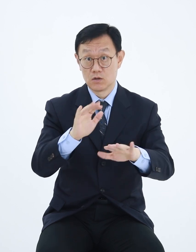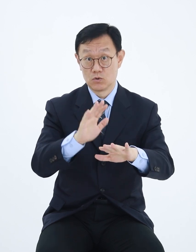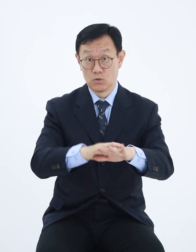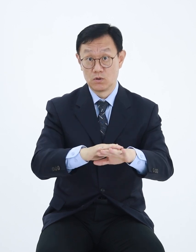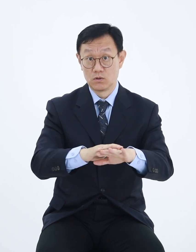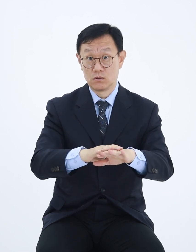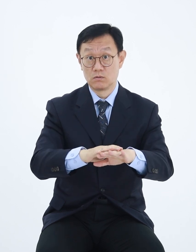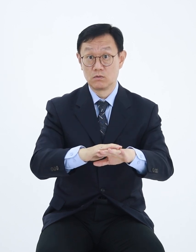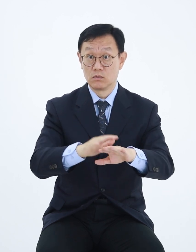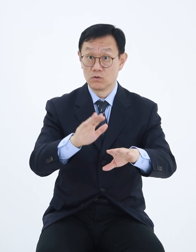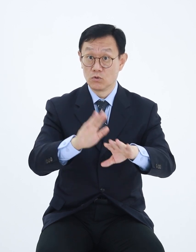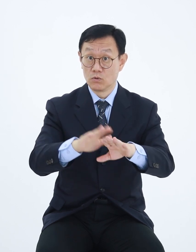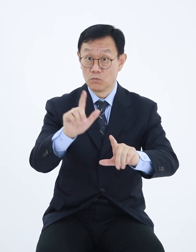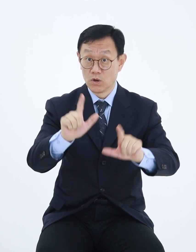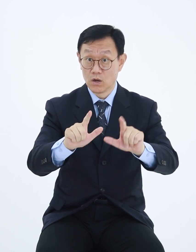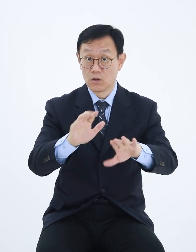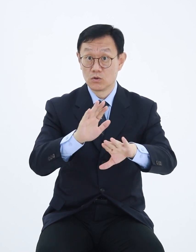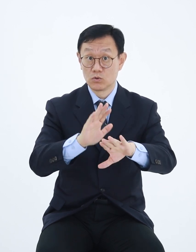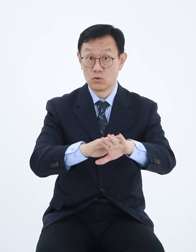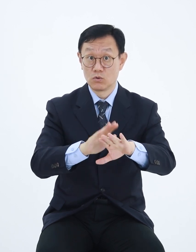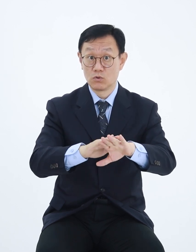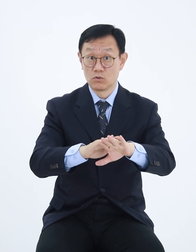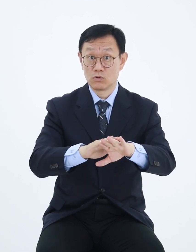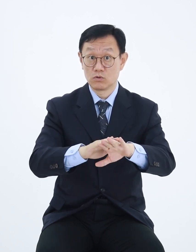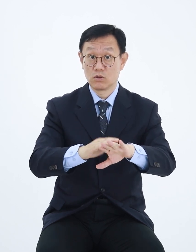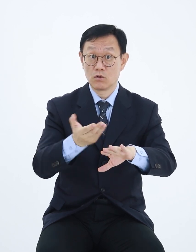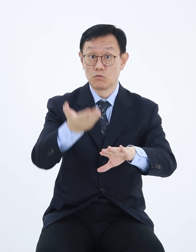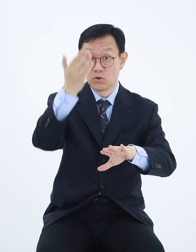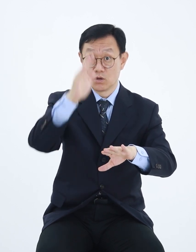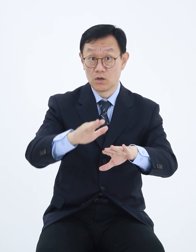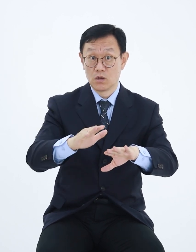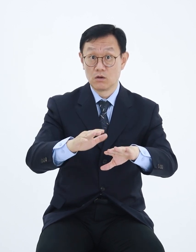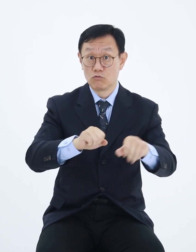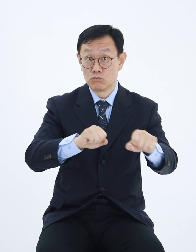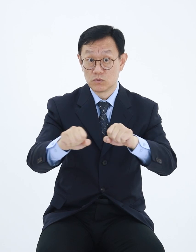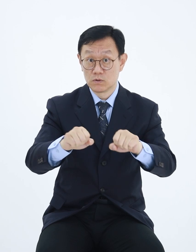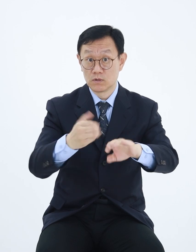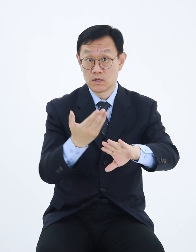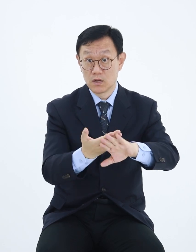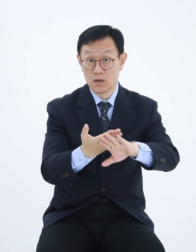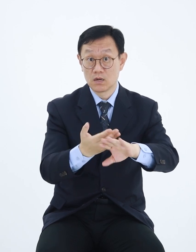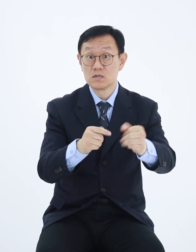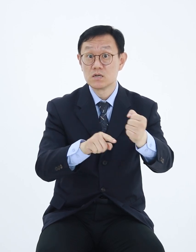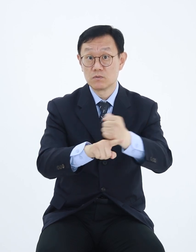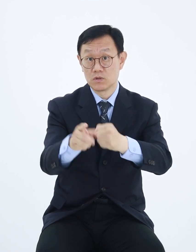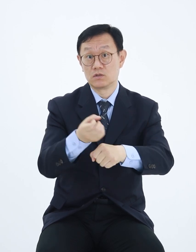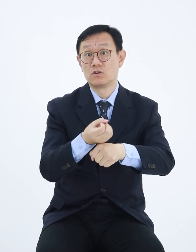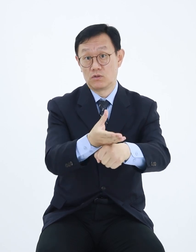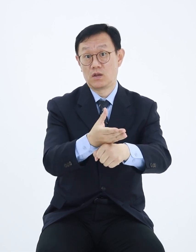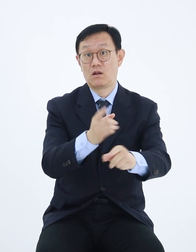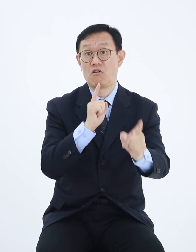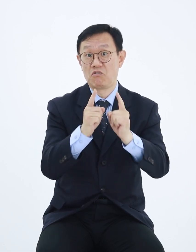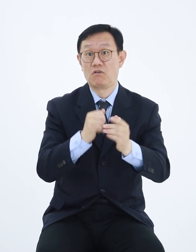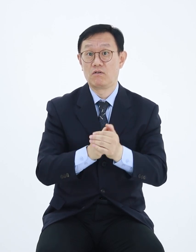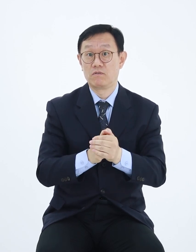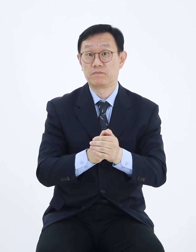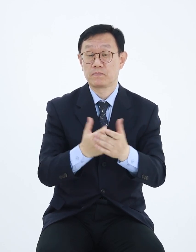모양, 손바닥의 방향, 손의 위치 및 움직임을 달리해 의미를 전달하는 언어이다. 같은 동작을